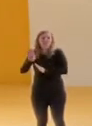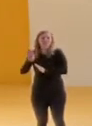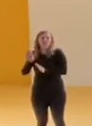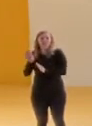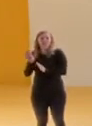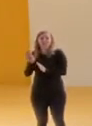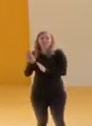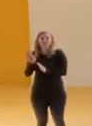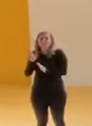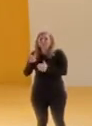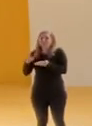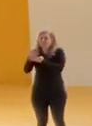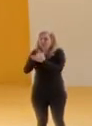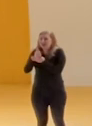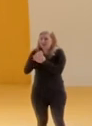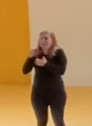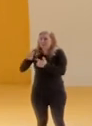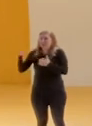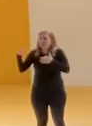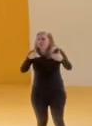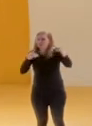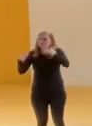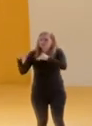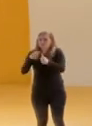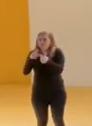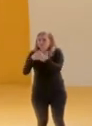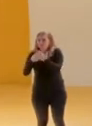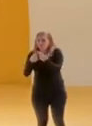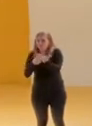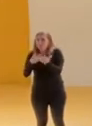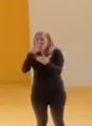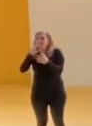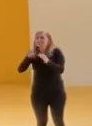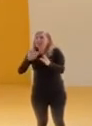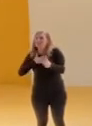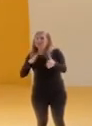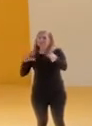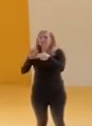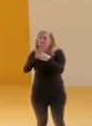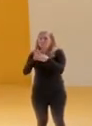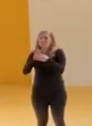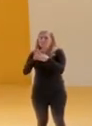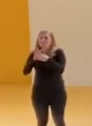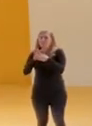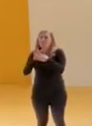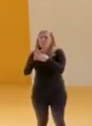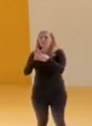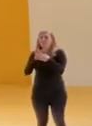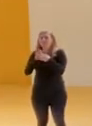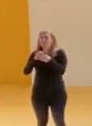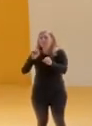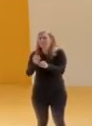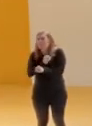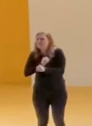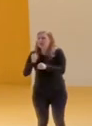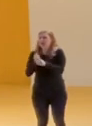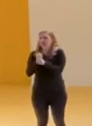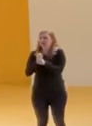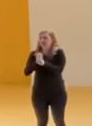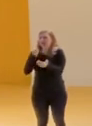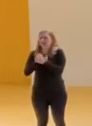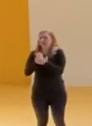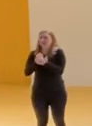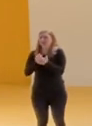i zbieramy te sobie czynniki a następnie Patrzymy jak one się wiążą z występowaniem znaczących poważnych incydentów